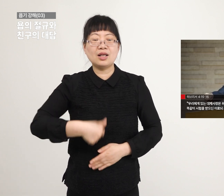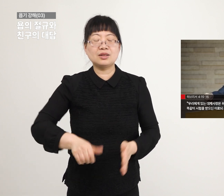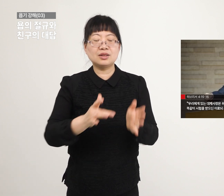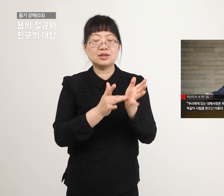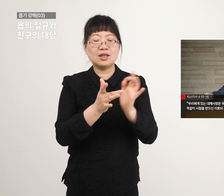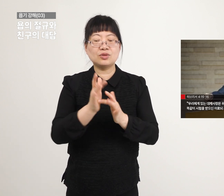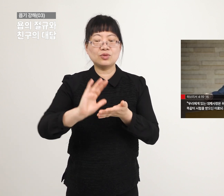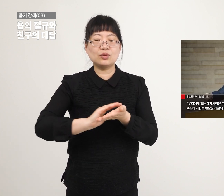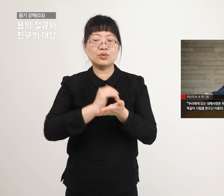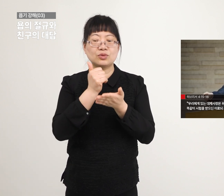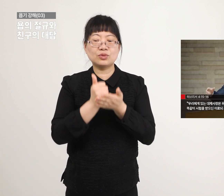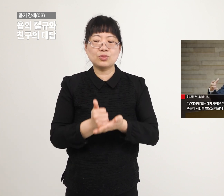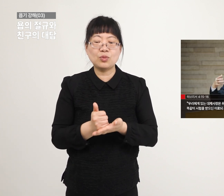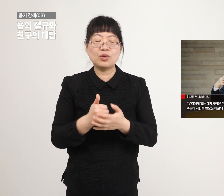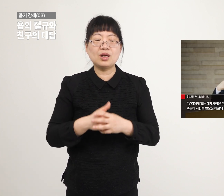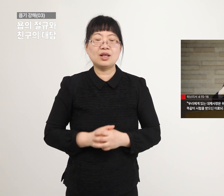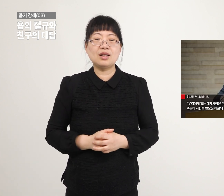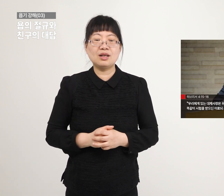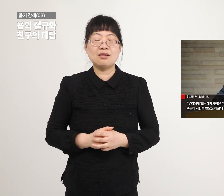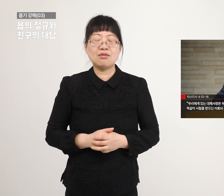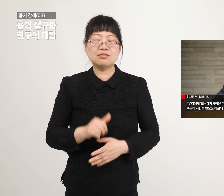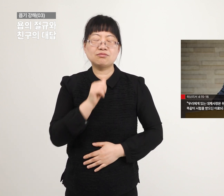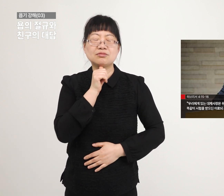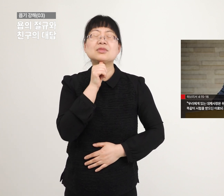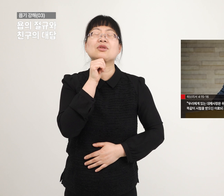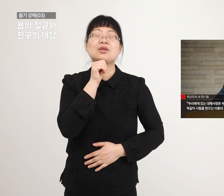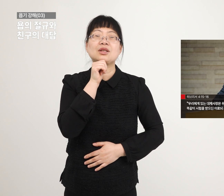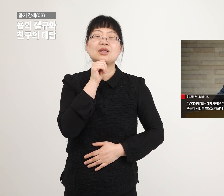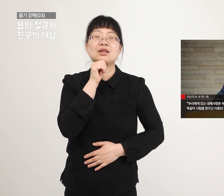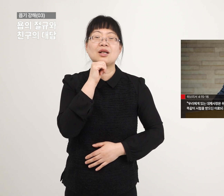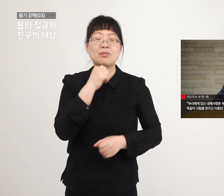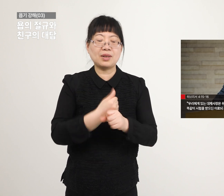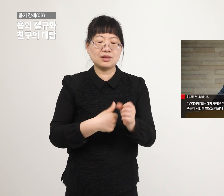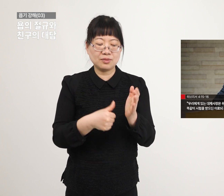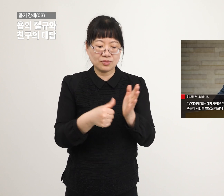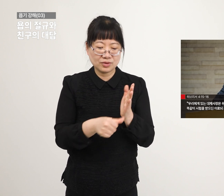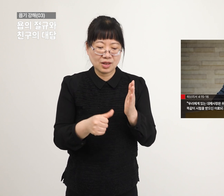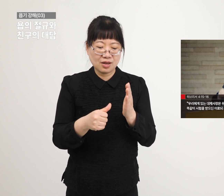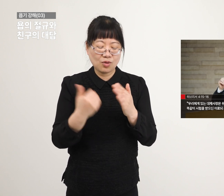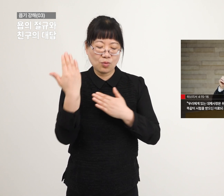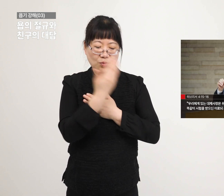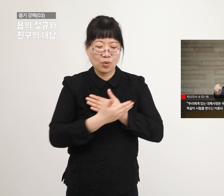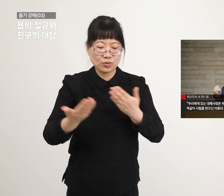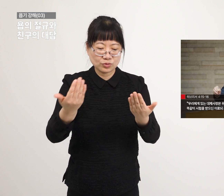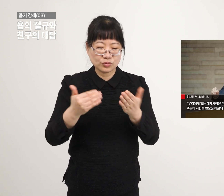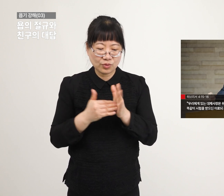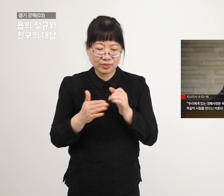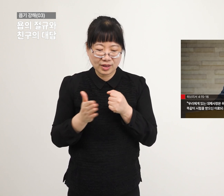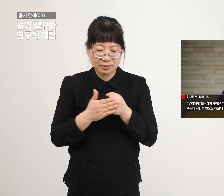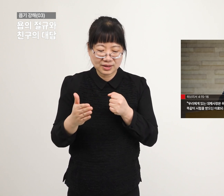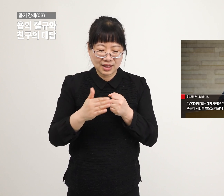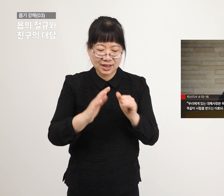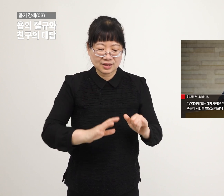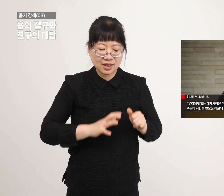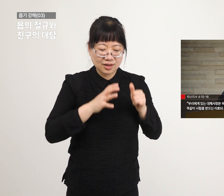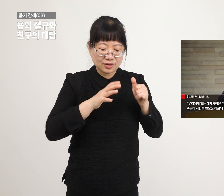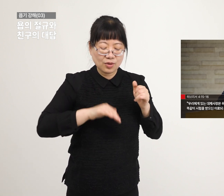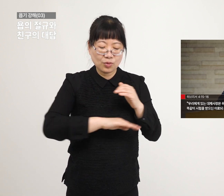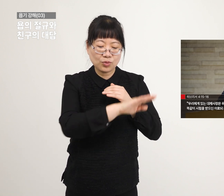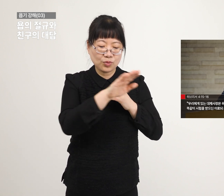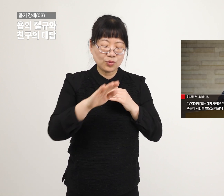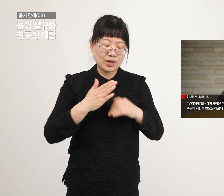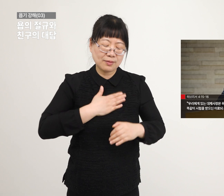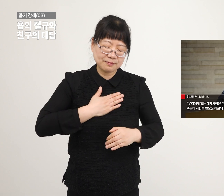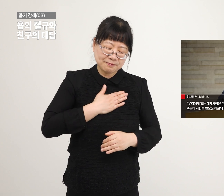예수 그리스도를 이 초라한 피조물의 몸을 입히셔서 이 땅에 우리를